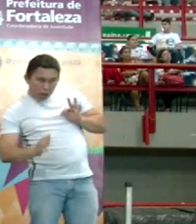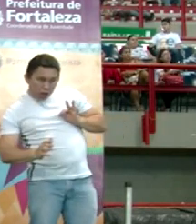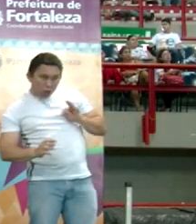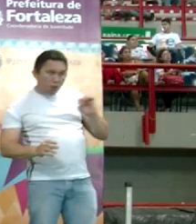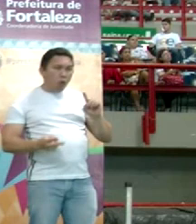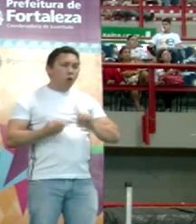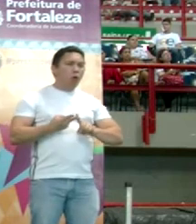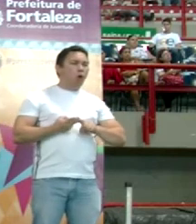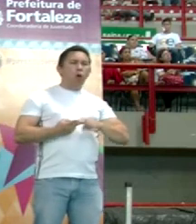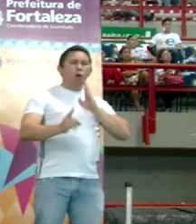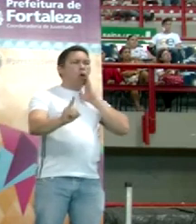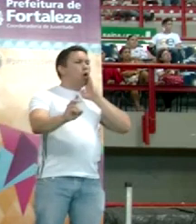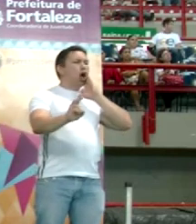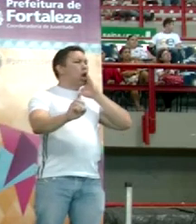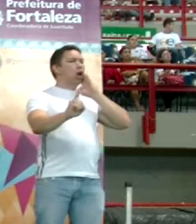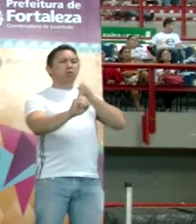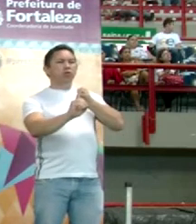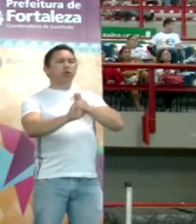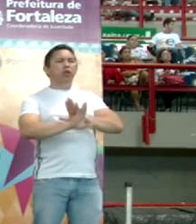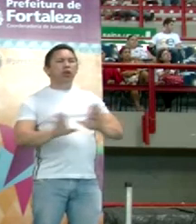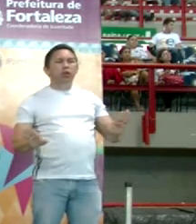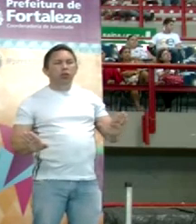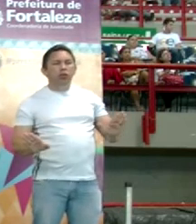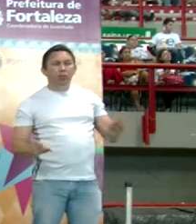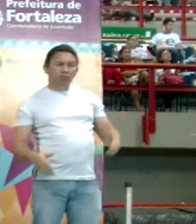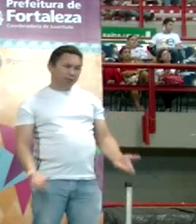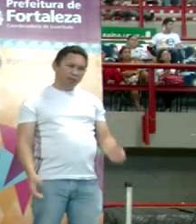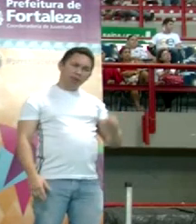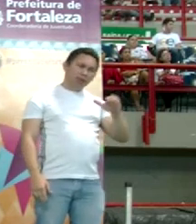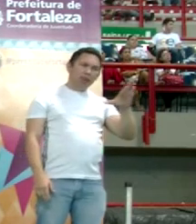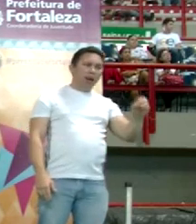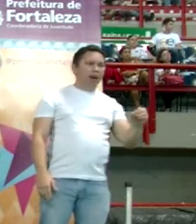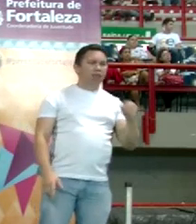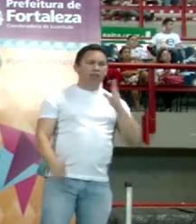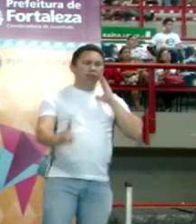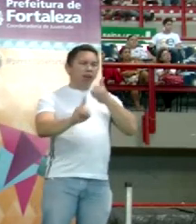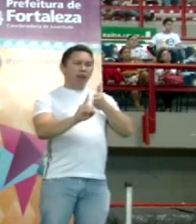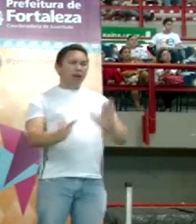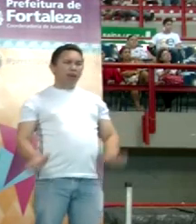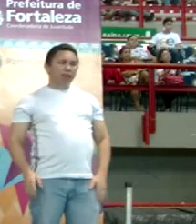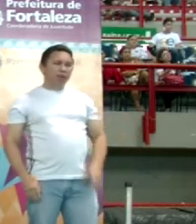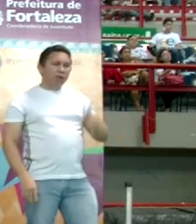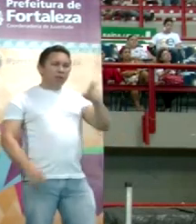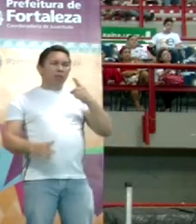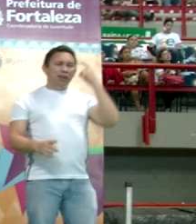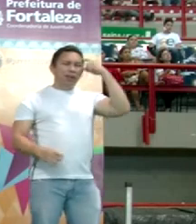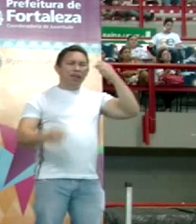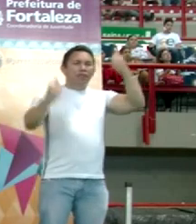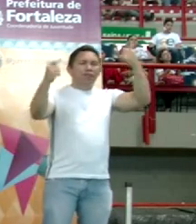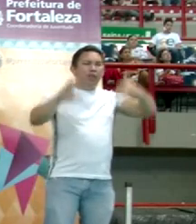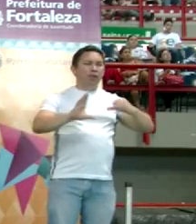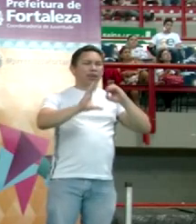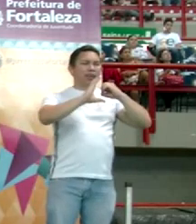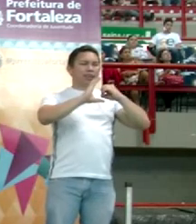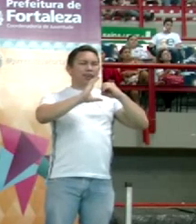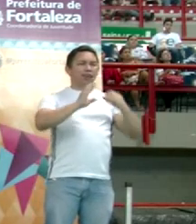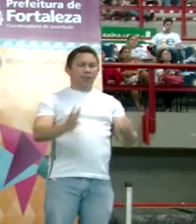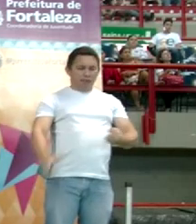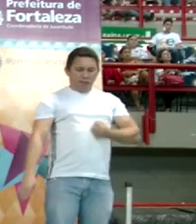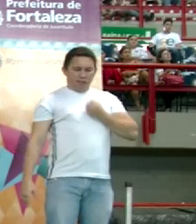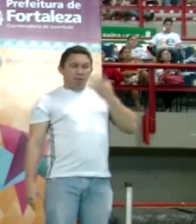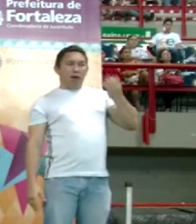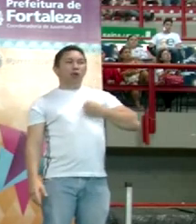ou não é uma linguagem direta? É. Você já pensou se fosse uma linguagem poética? Se fosse uma